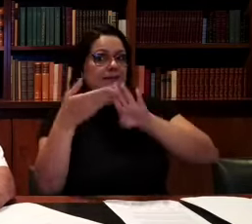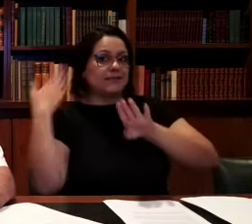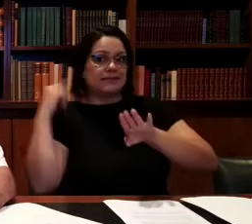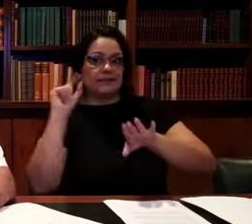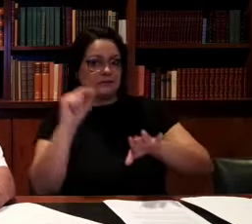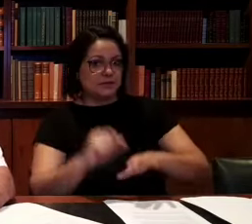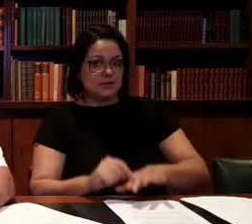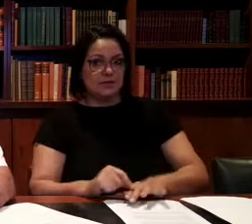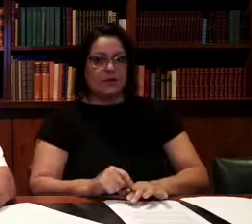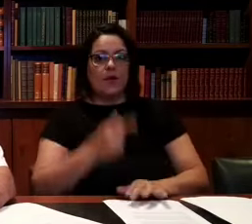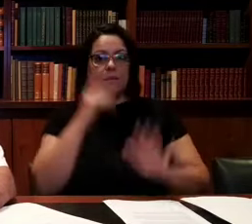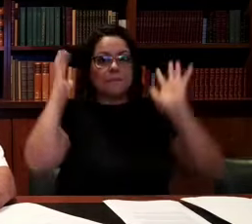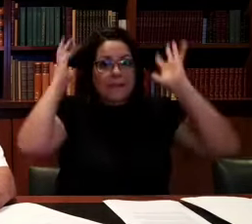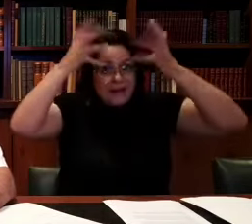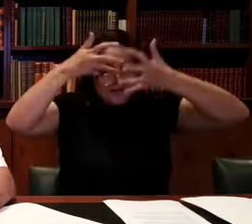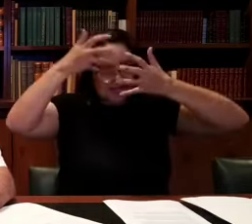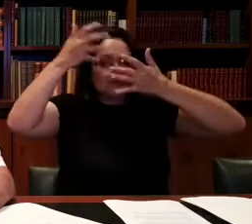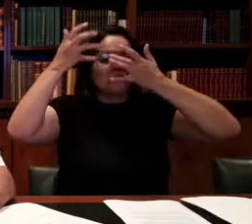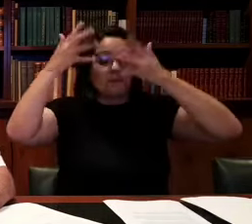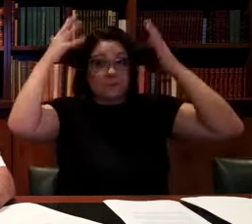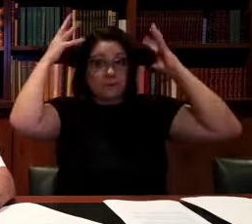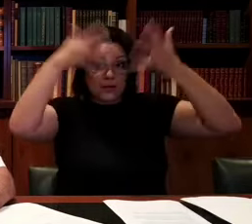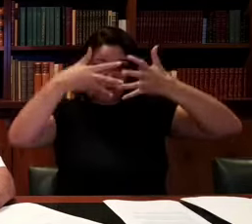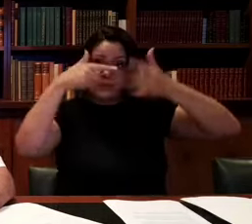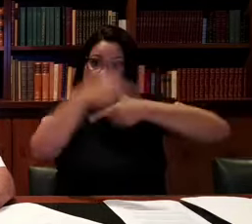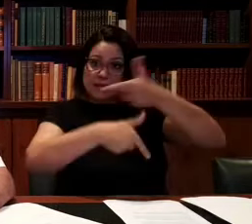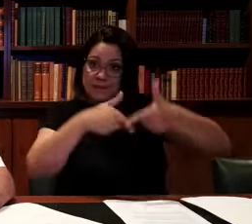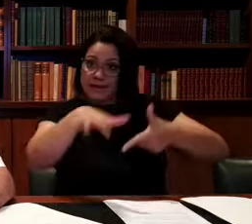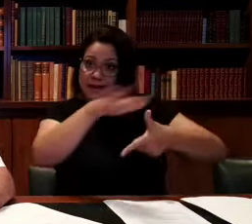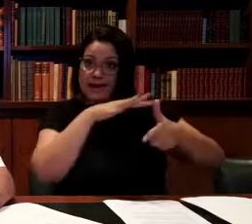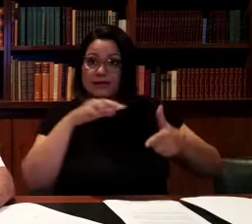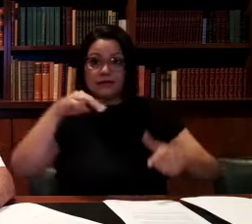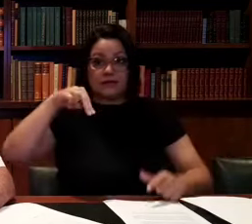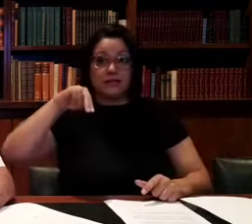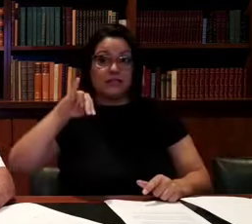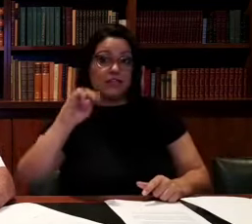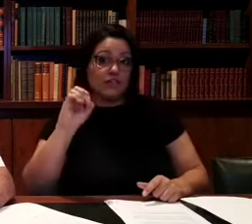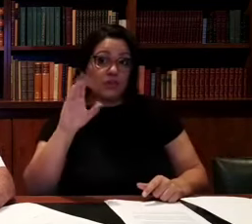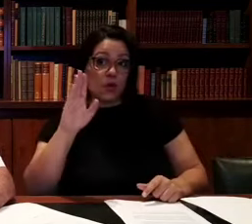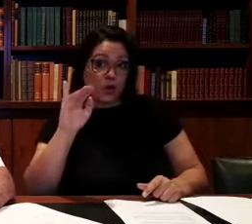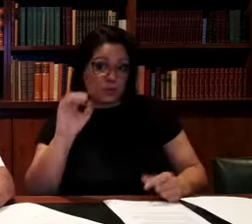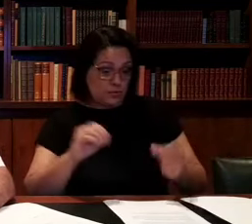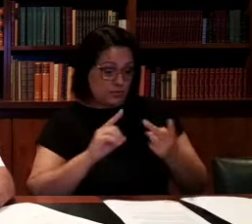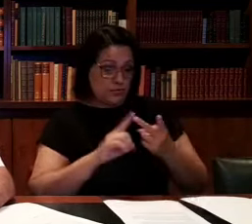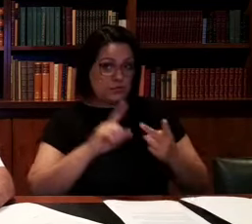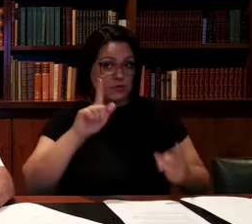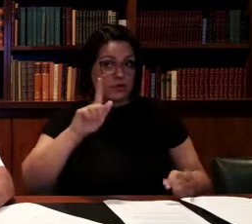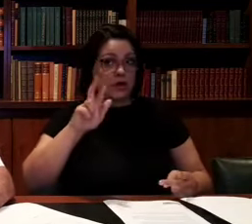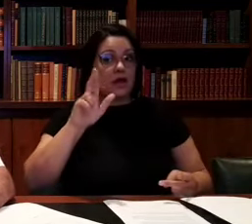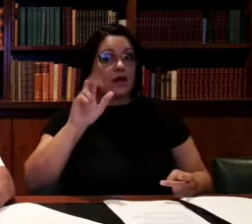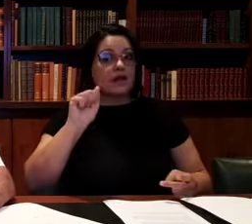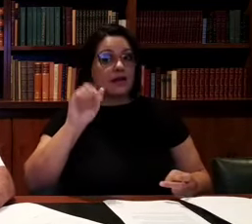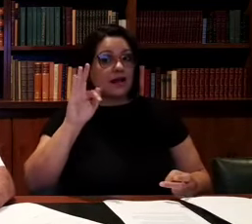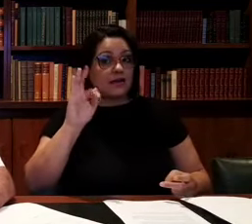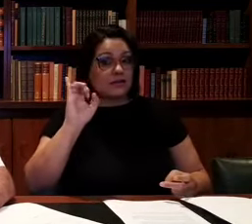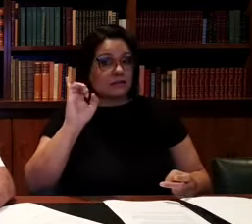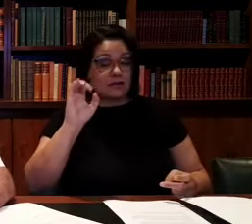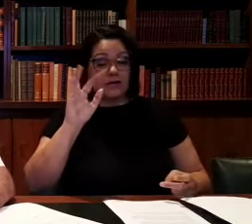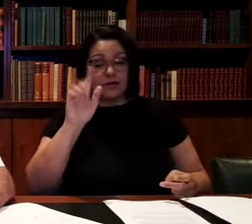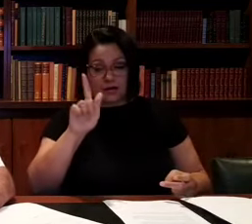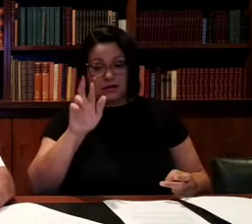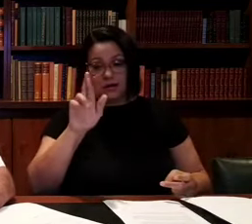o Marcos Pontes tem investido nessa área aquela questão de nióbio e grafeno Tá super bateria tá para tá na